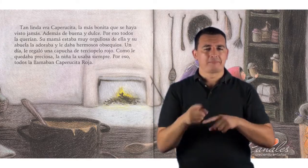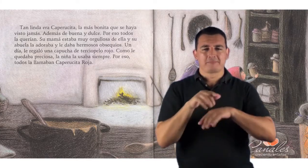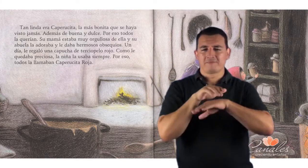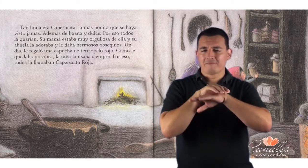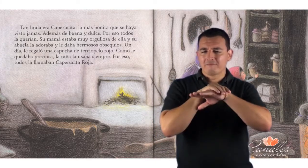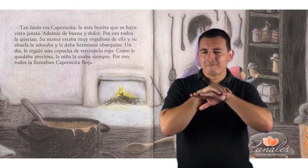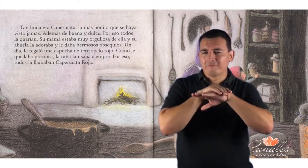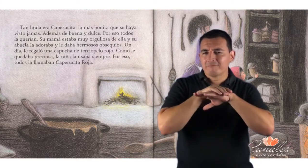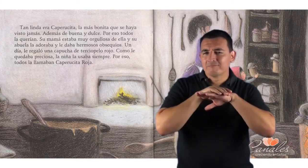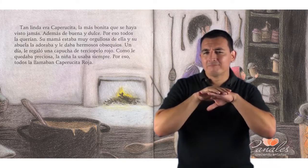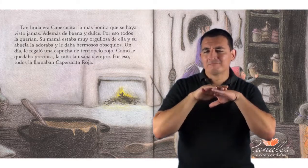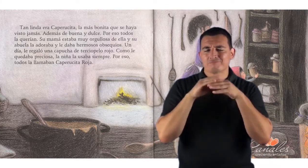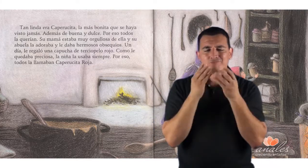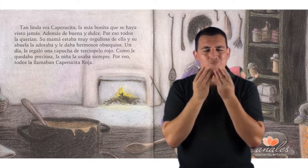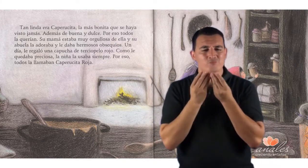además de buena y dulce.